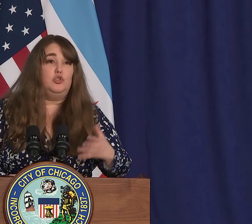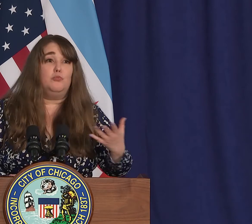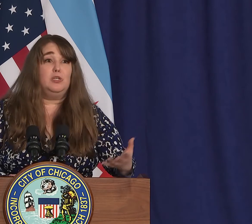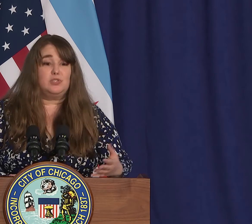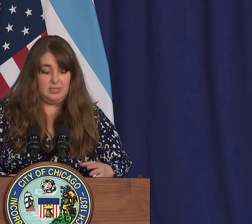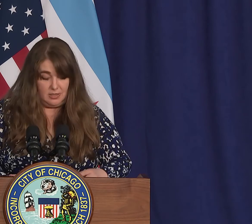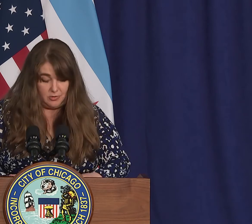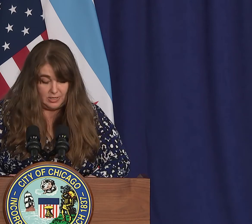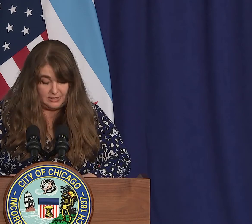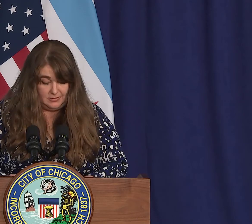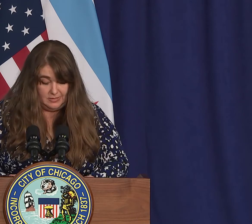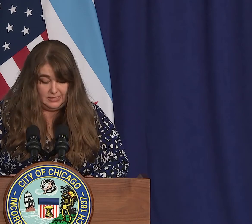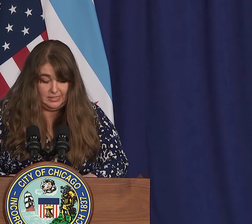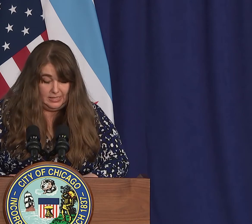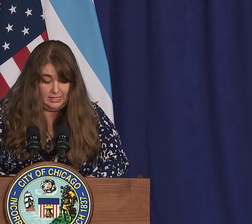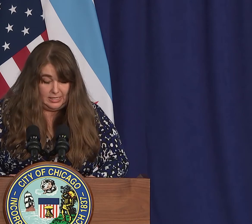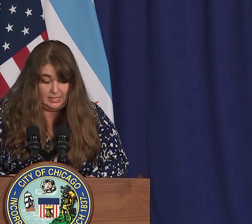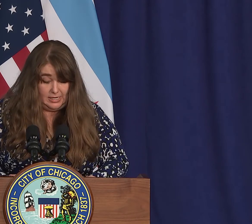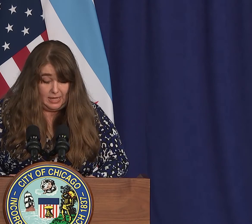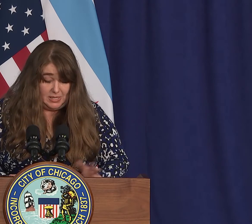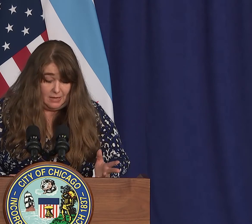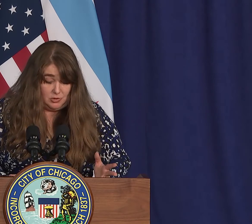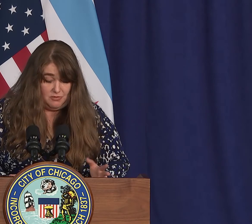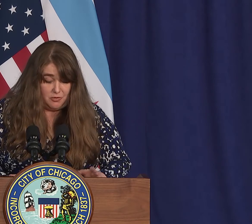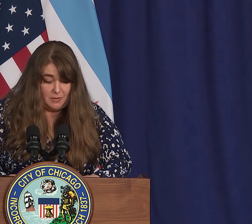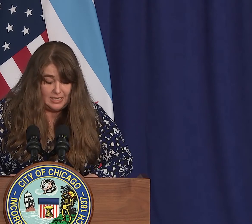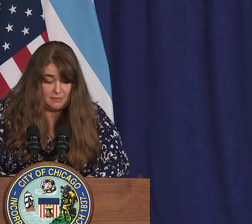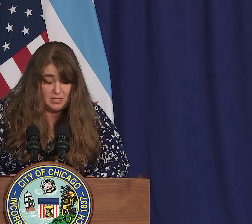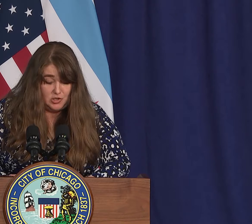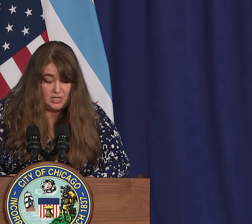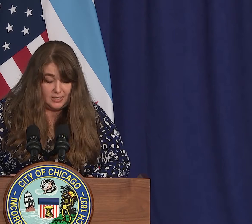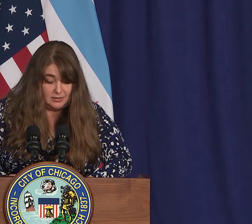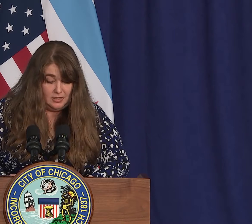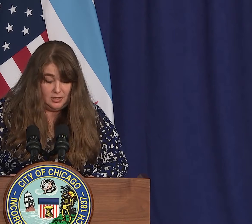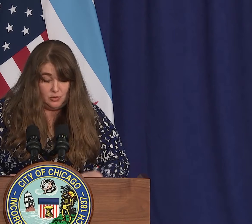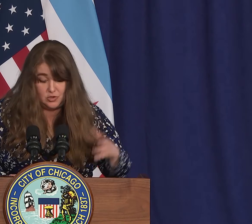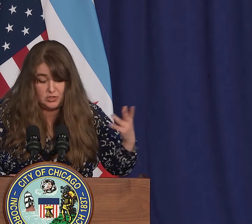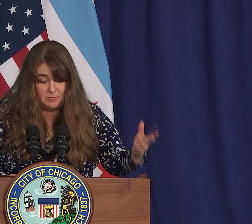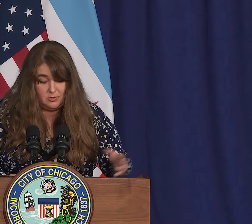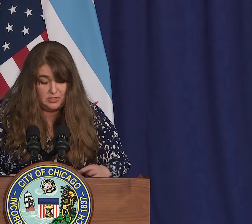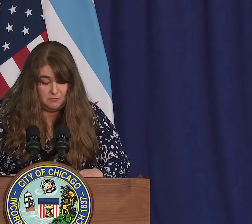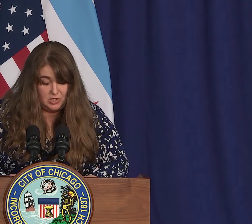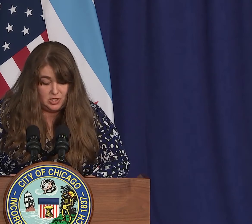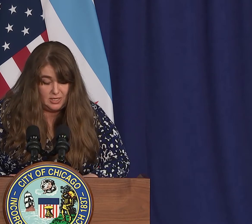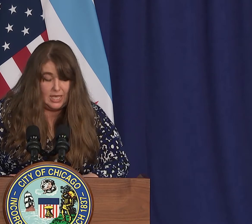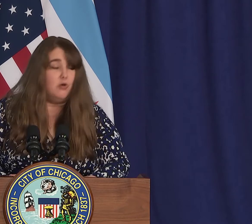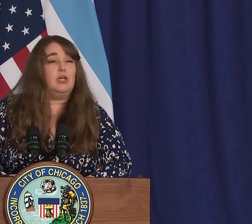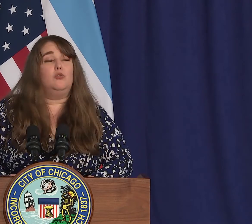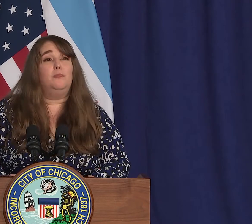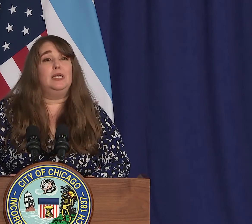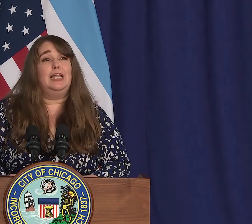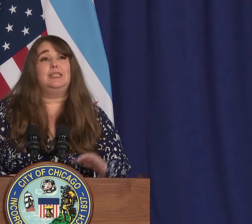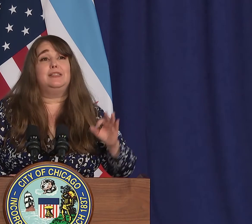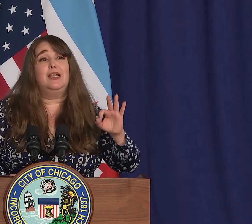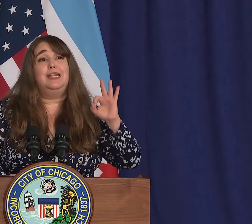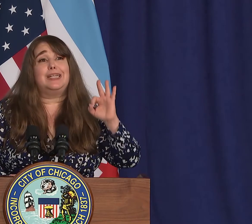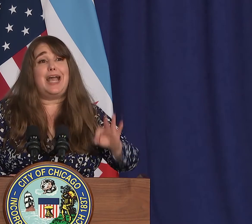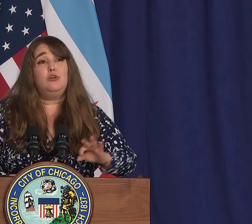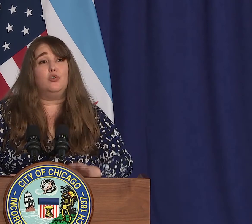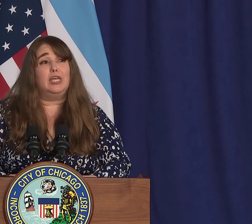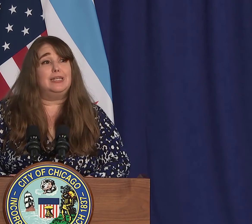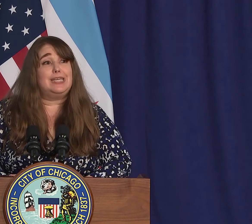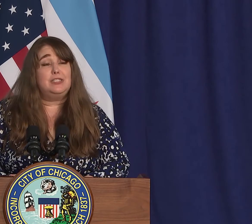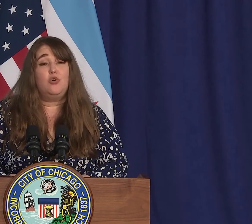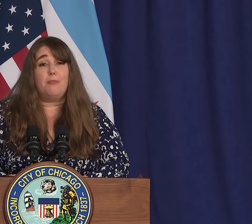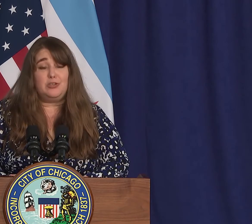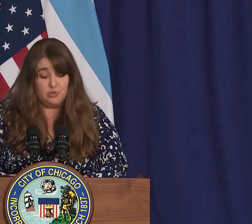recomendable, y mucho menos áreas rojas. Lamentamos informar que Michigan, nuestros hermanos en Michigan, ahora ocupan el 3er